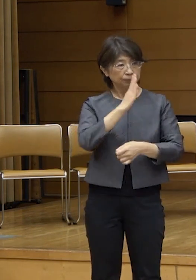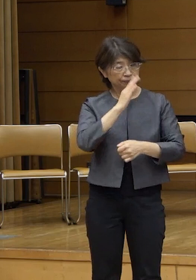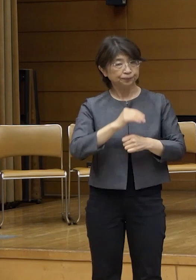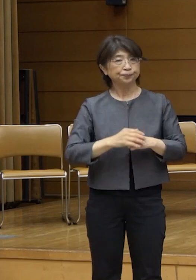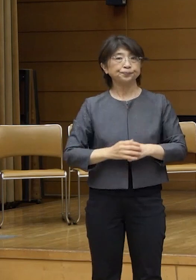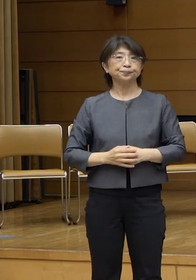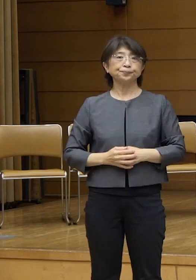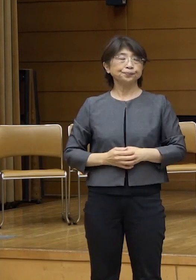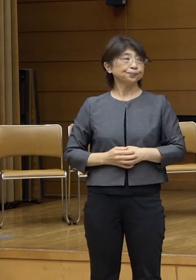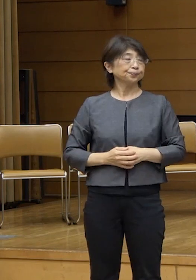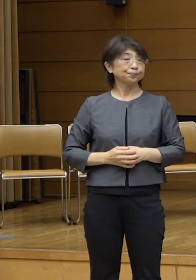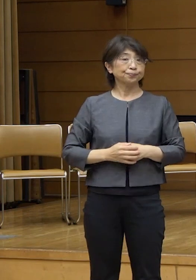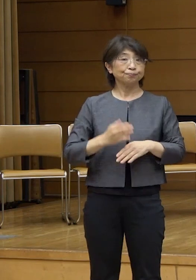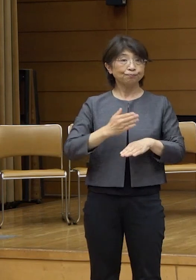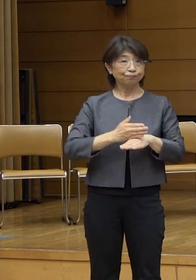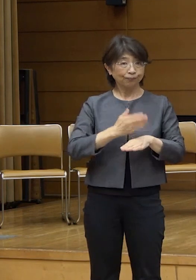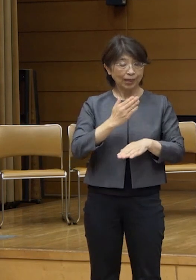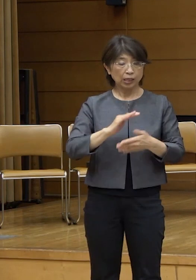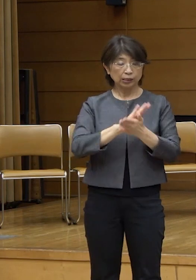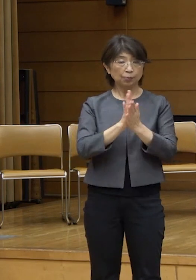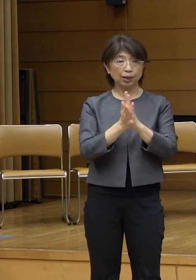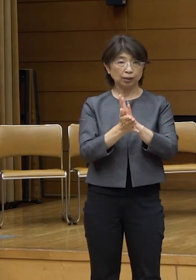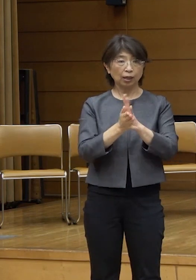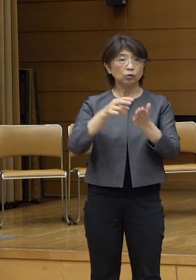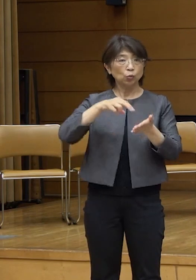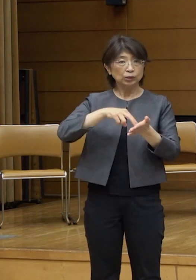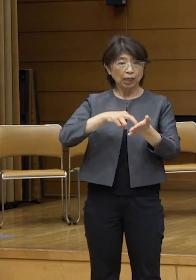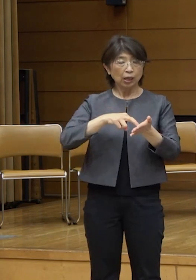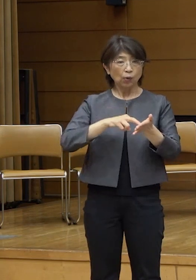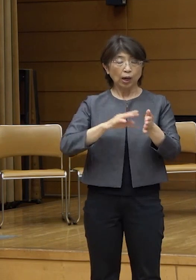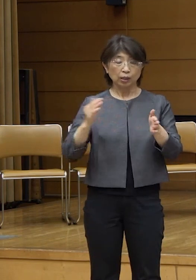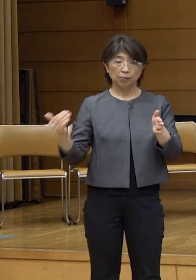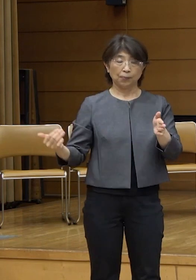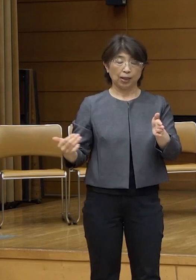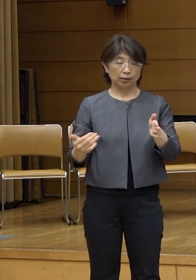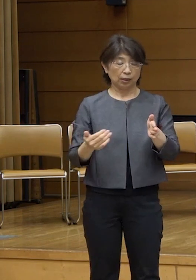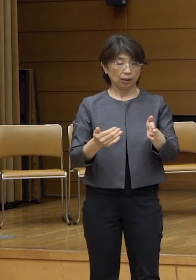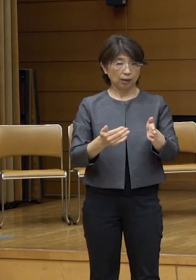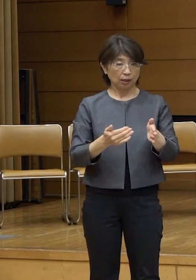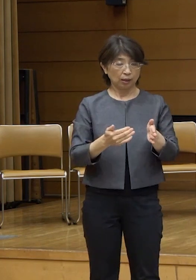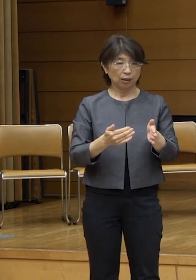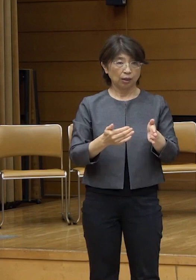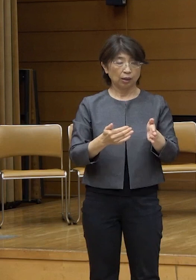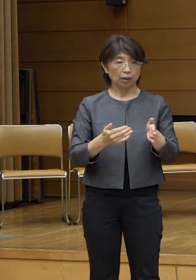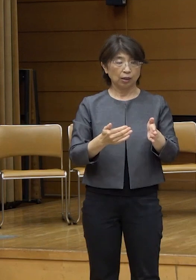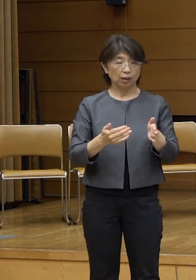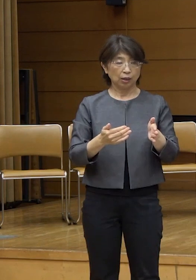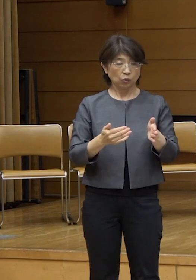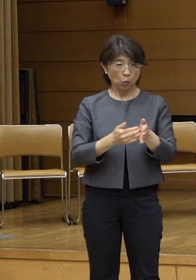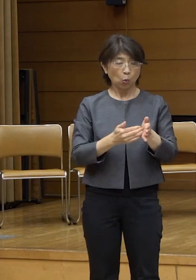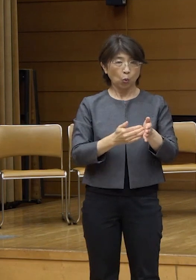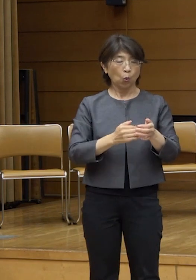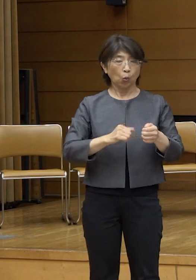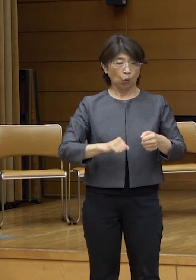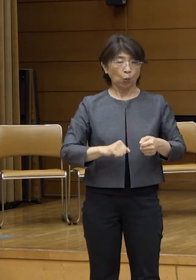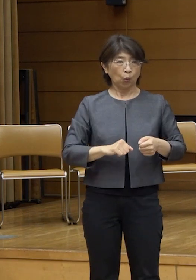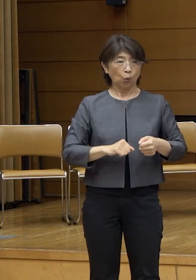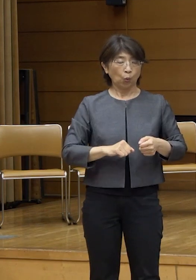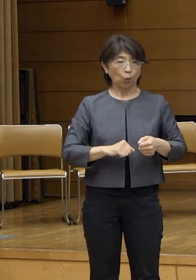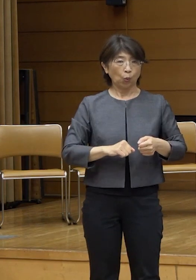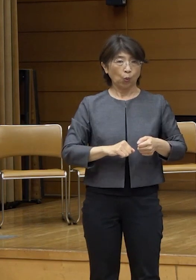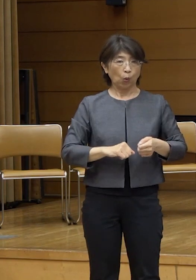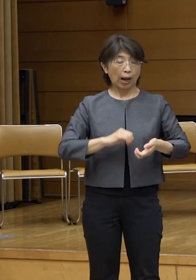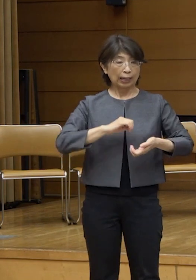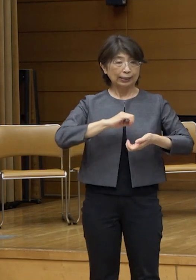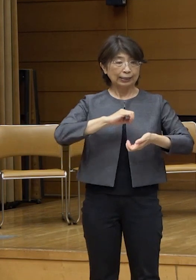ありがとうございます。埼玉県といたしましてはこれまでとですね、定点あたりになったことは確かに変わ